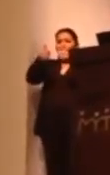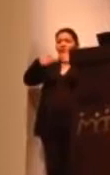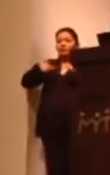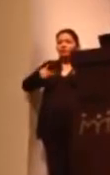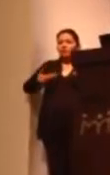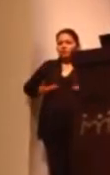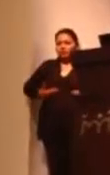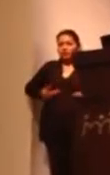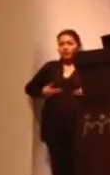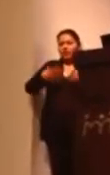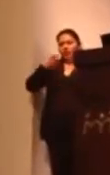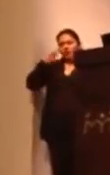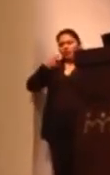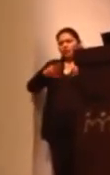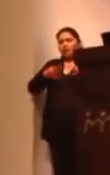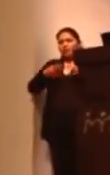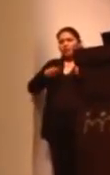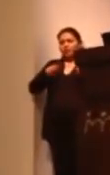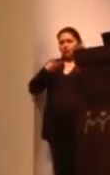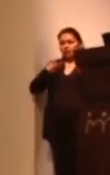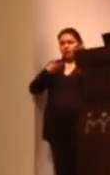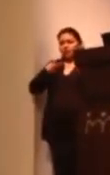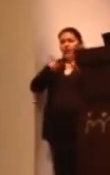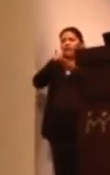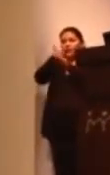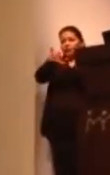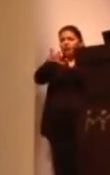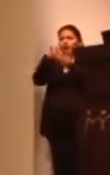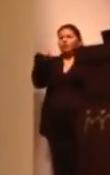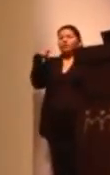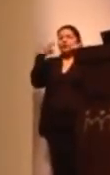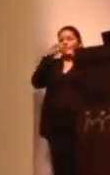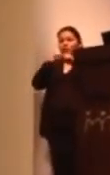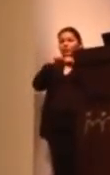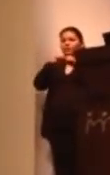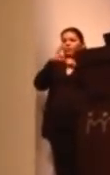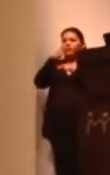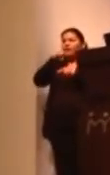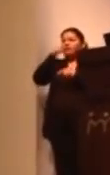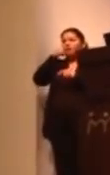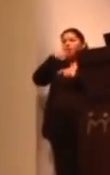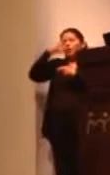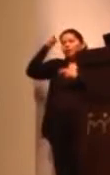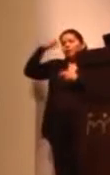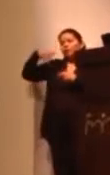humana y cálida. Eso es lo que siempre se nos olvida.